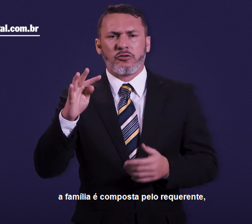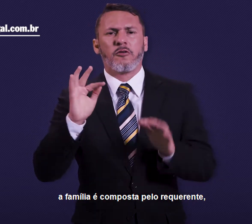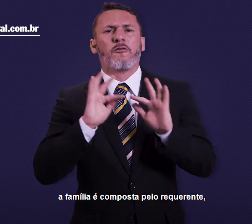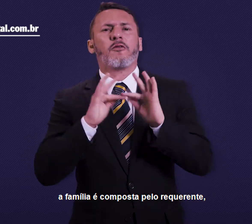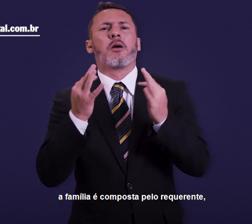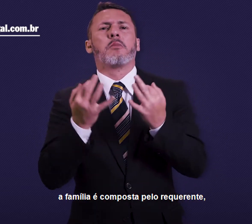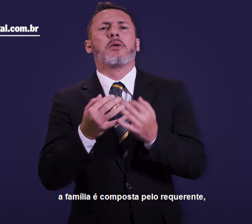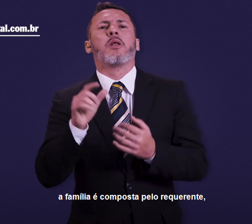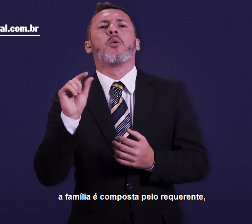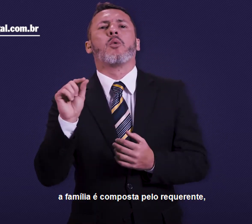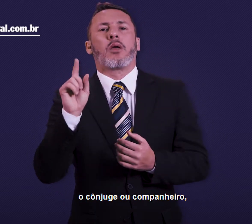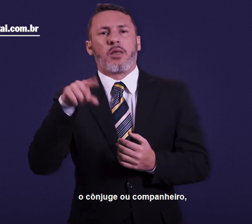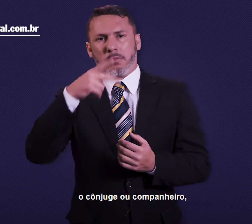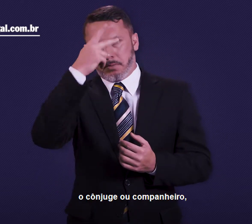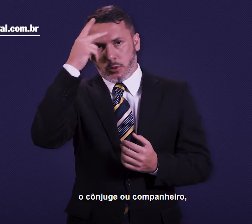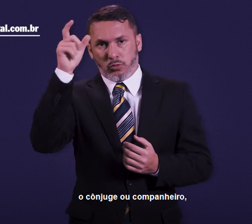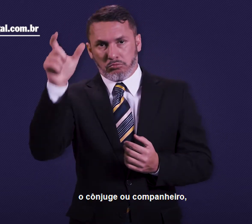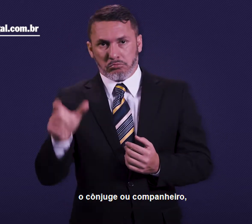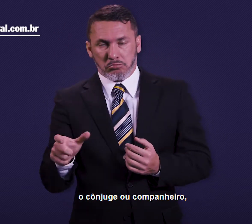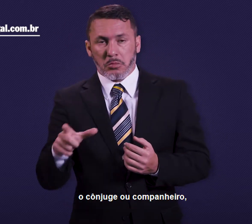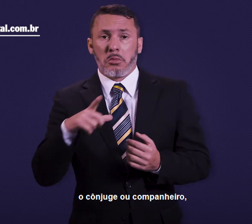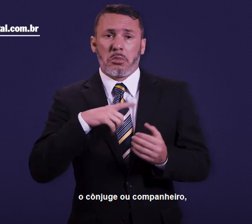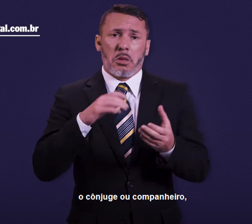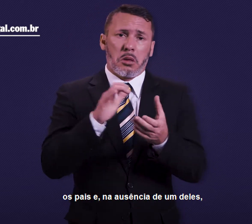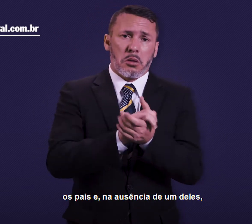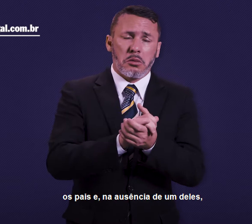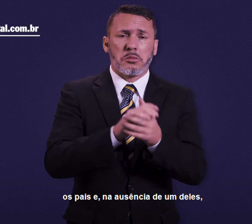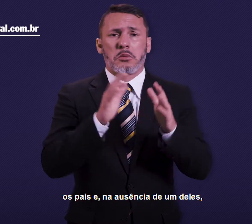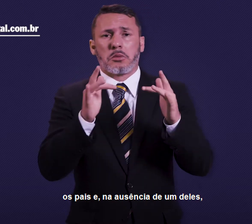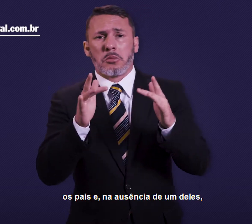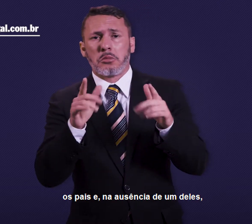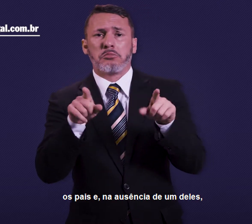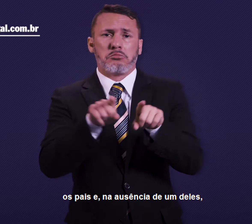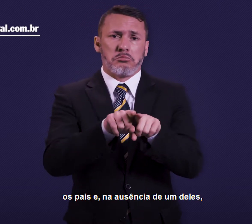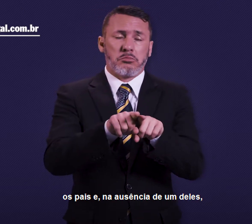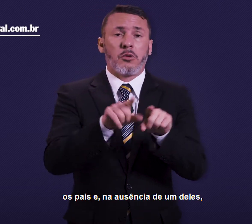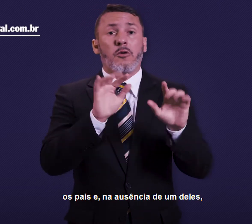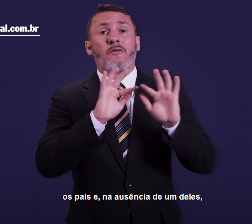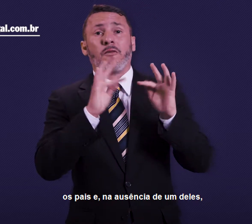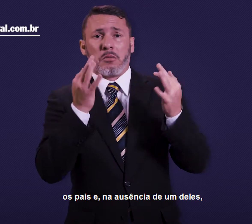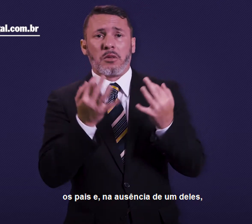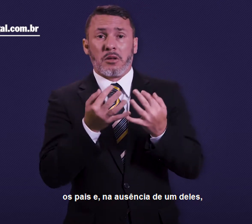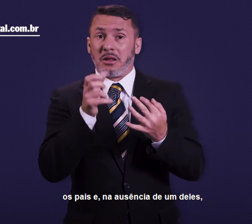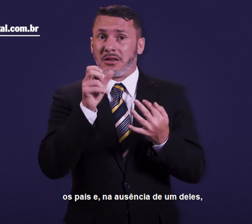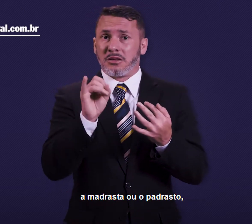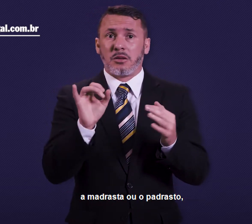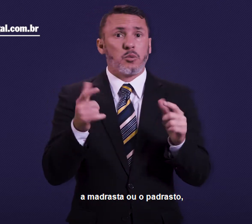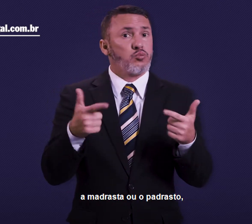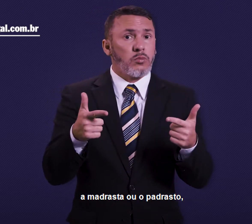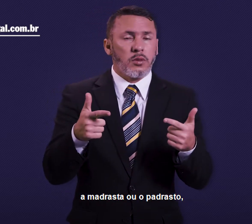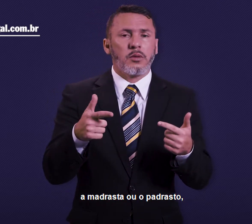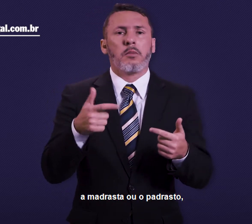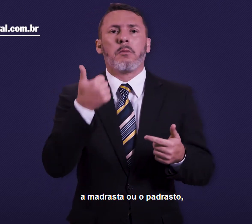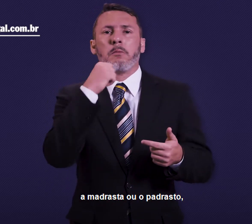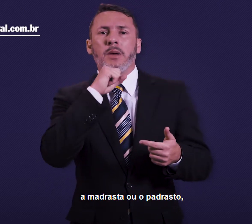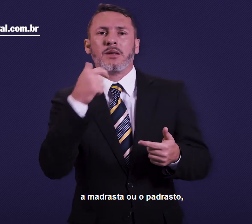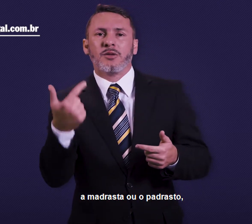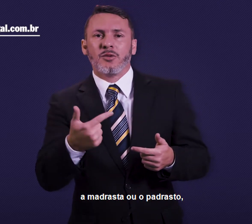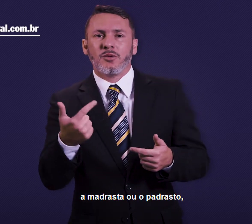composta pelo requerente, o cônjuge ou companheiro, os pais e, na ausência de um deles, a madrasta ou o